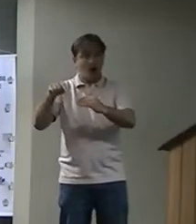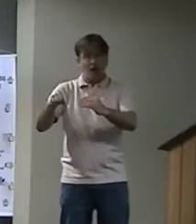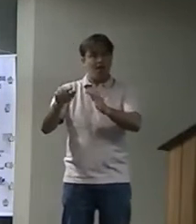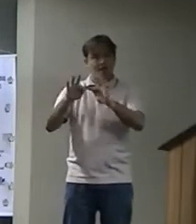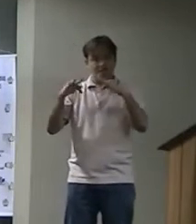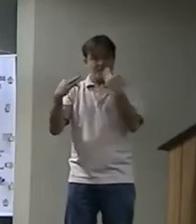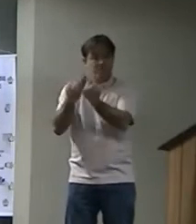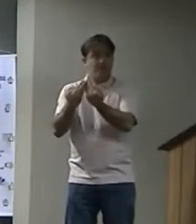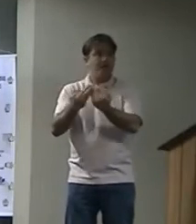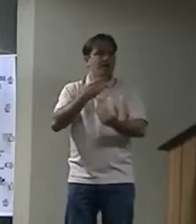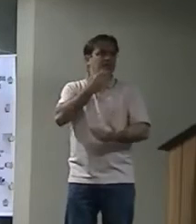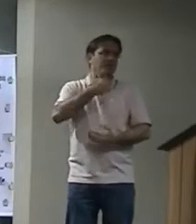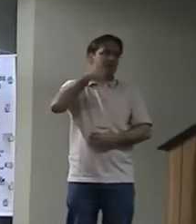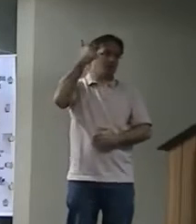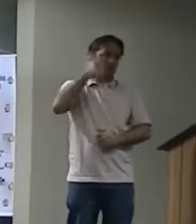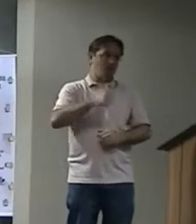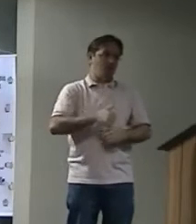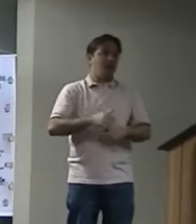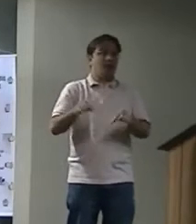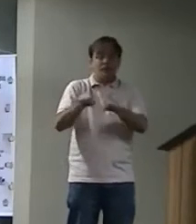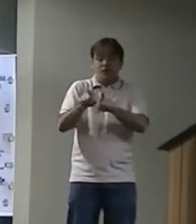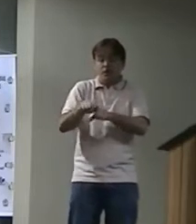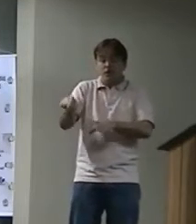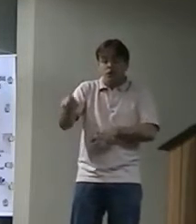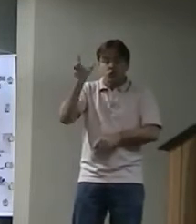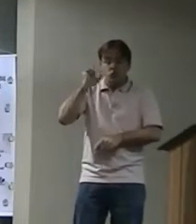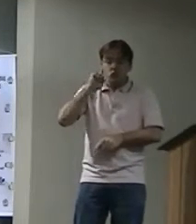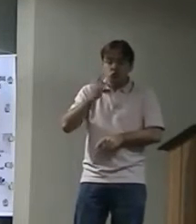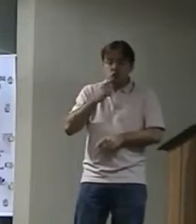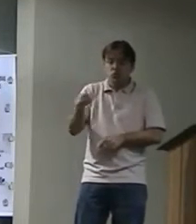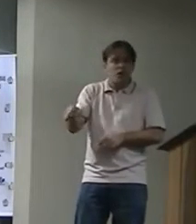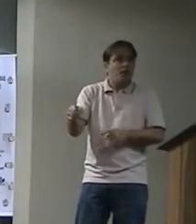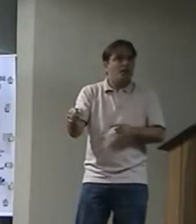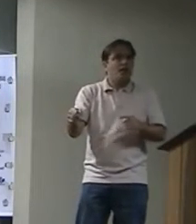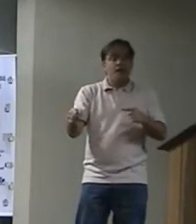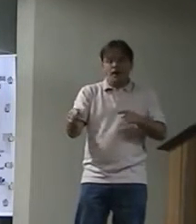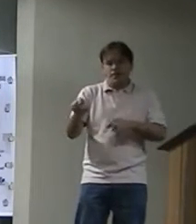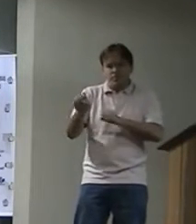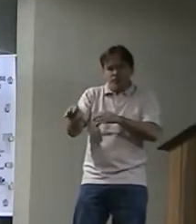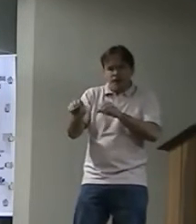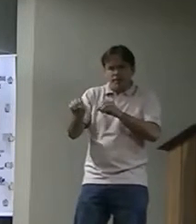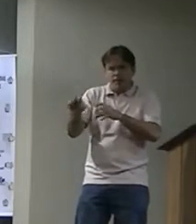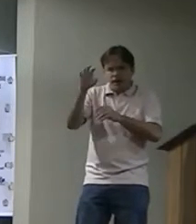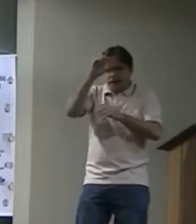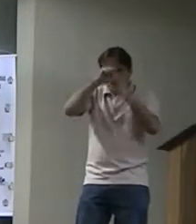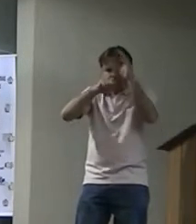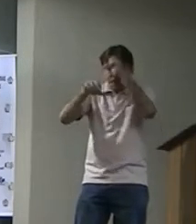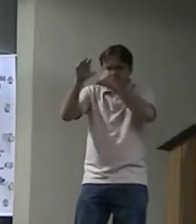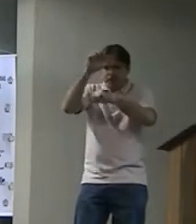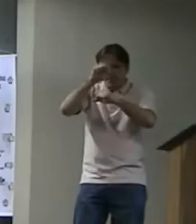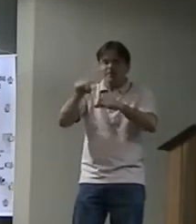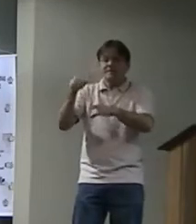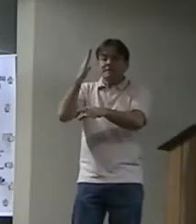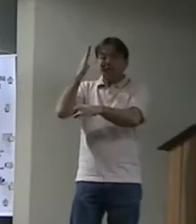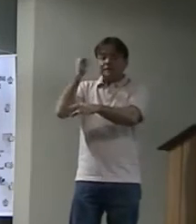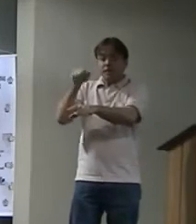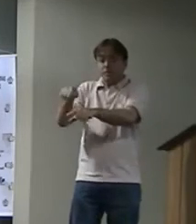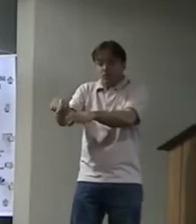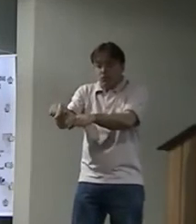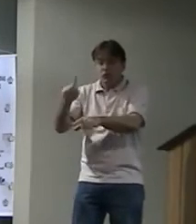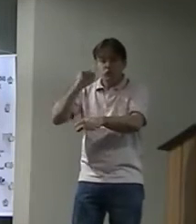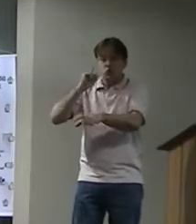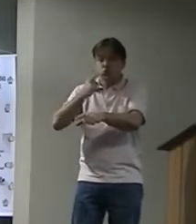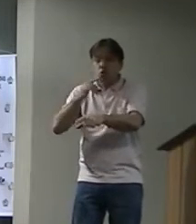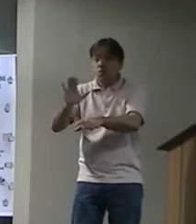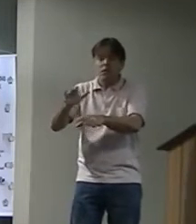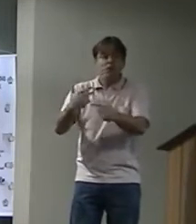é igual a todas as pessoas, né? Que aquele ser pode compartilhar e que tem suas limitações também